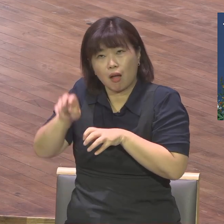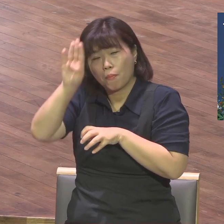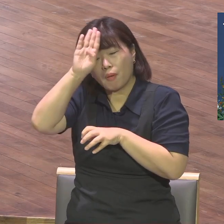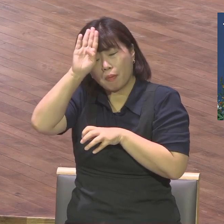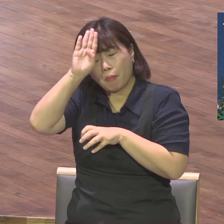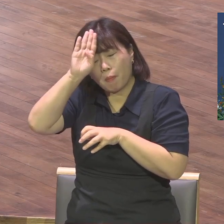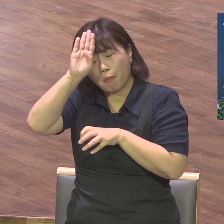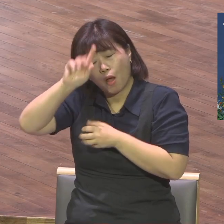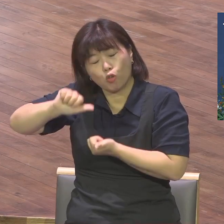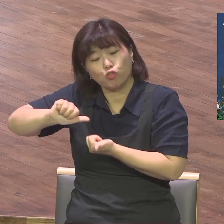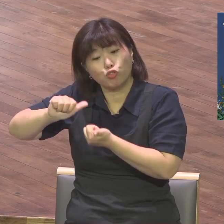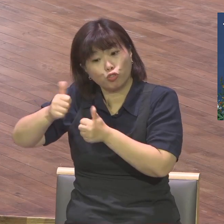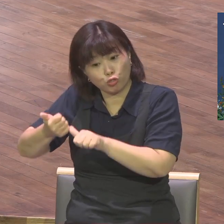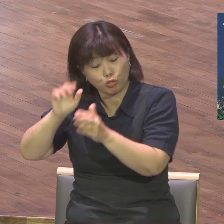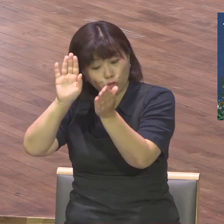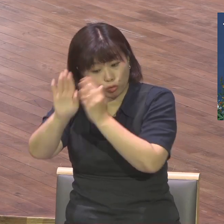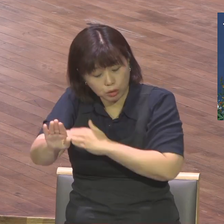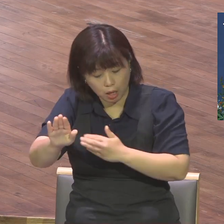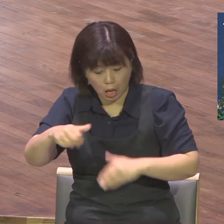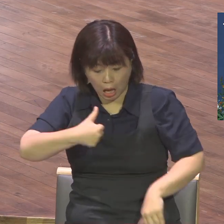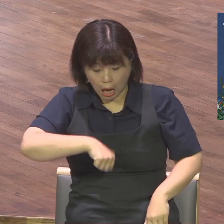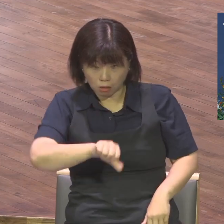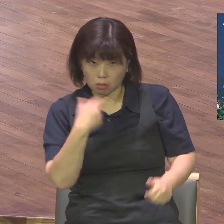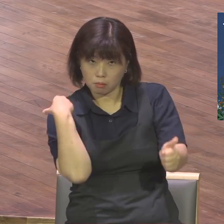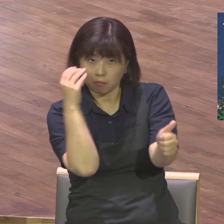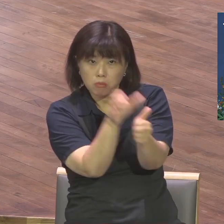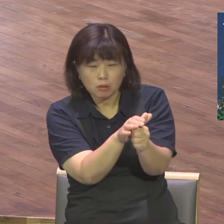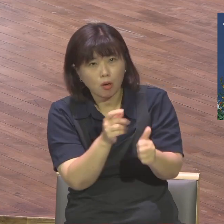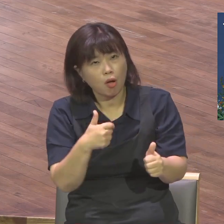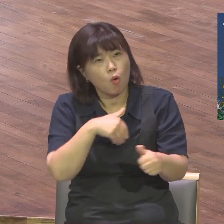이사야가 하나님 전에 나간 것입니다.